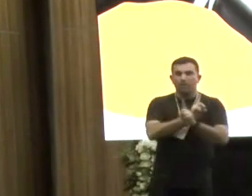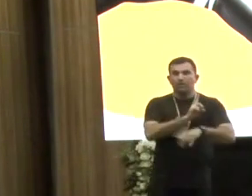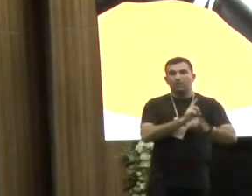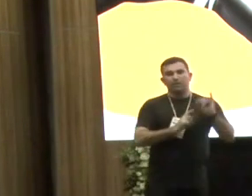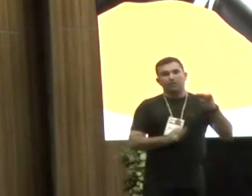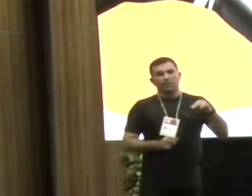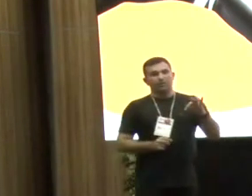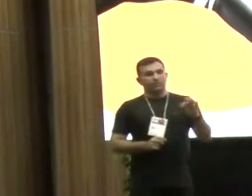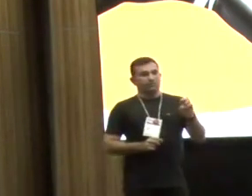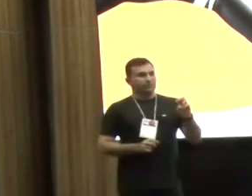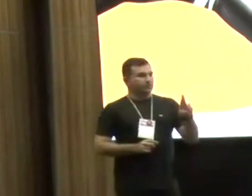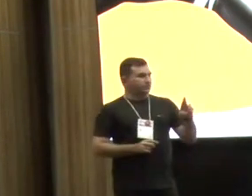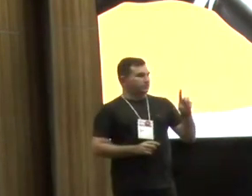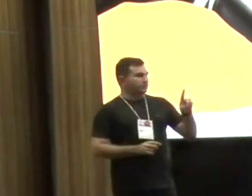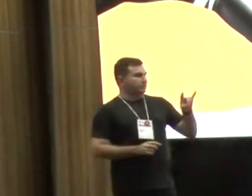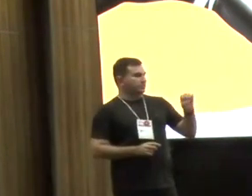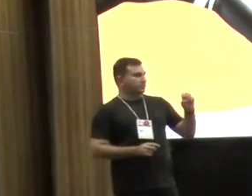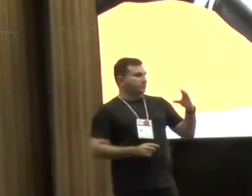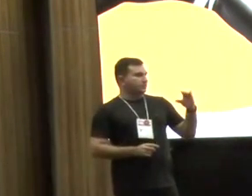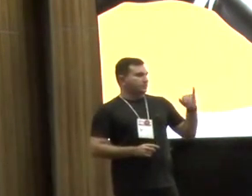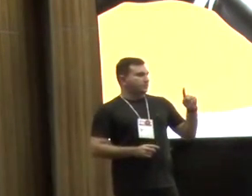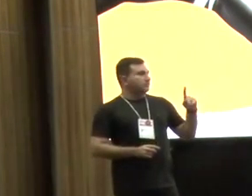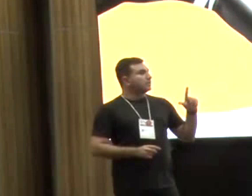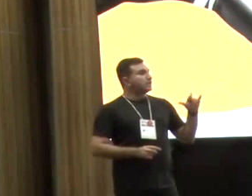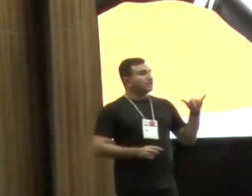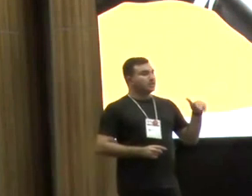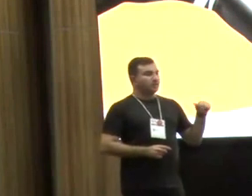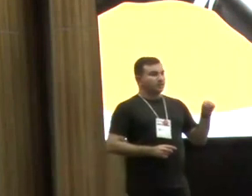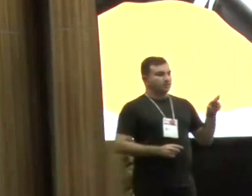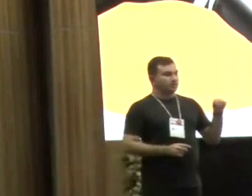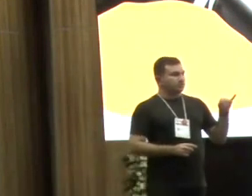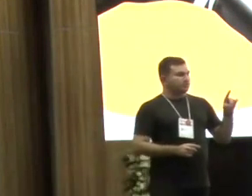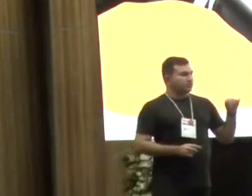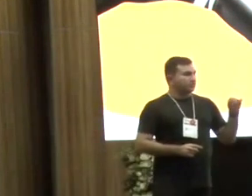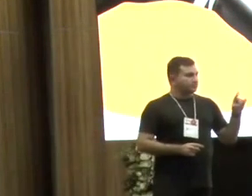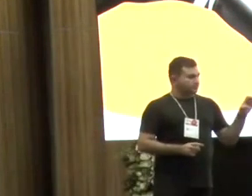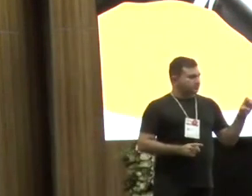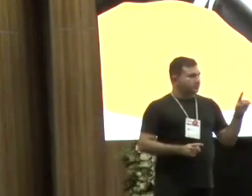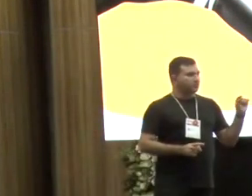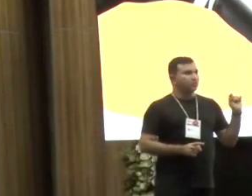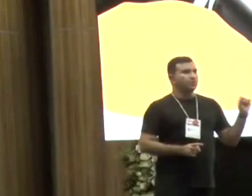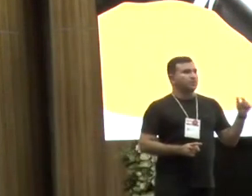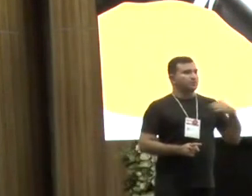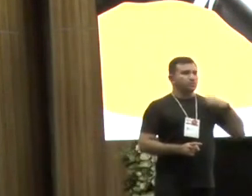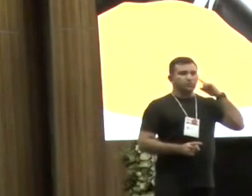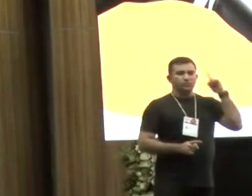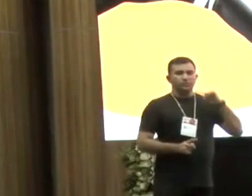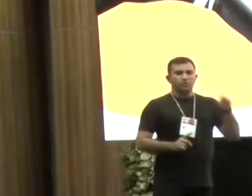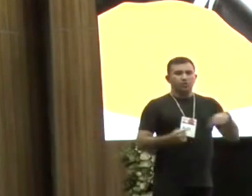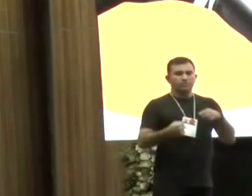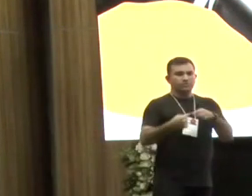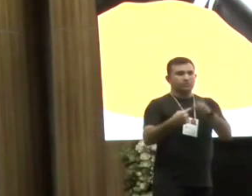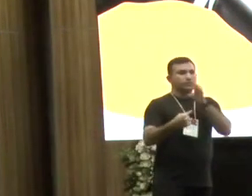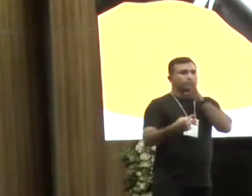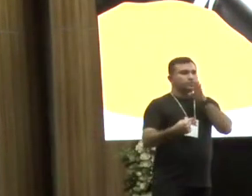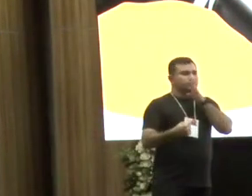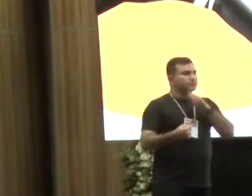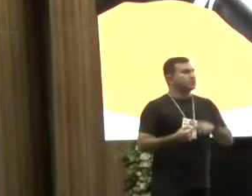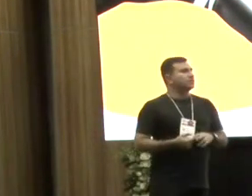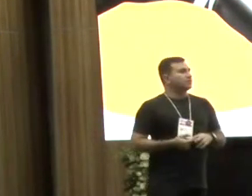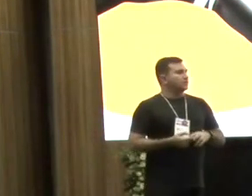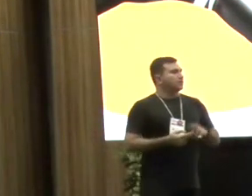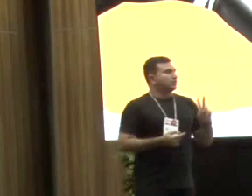interdisciplinaridade. Então vamos fazer um teste. Professor, eu não sei o que é objeto do conhecimento com